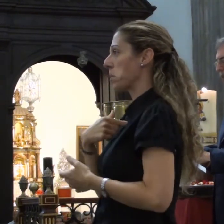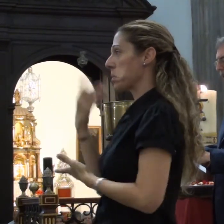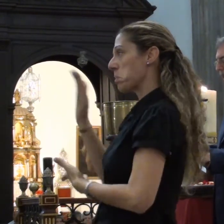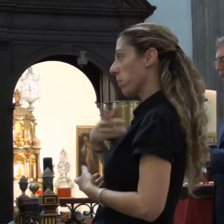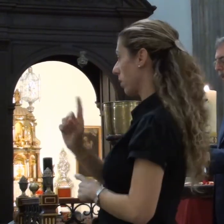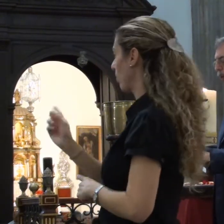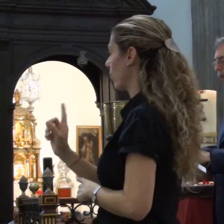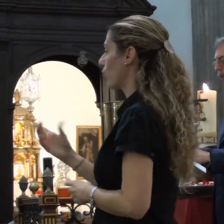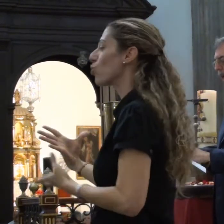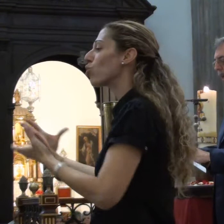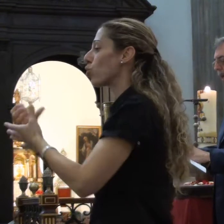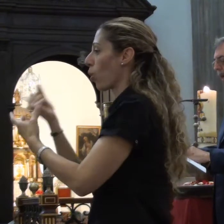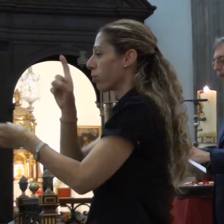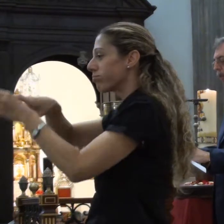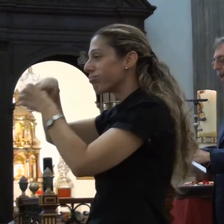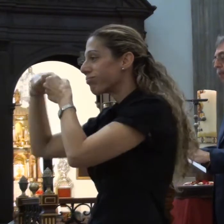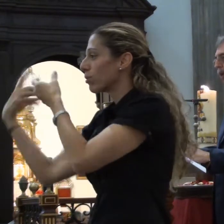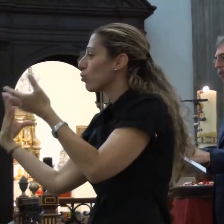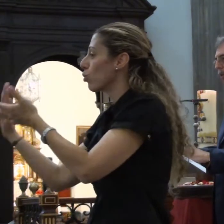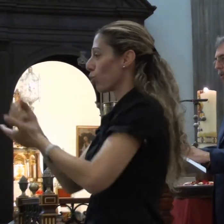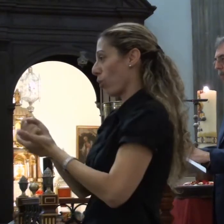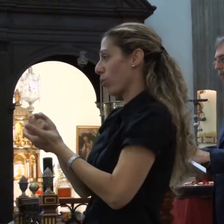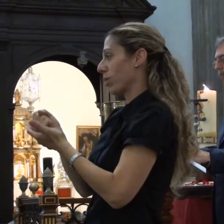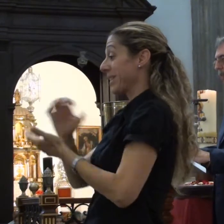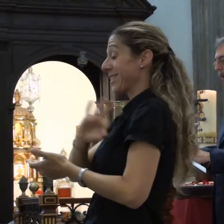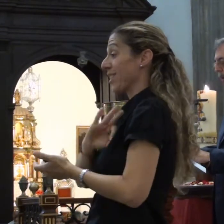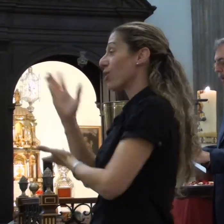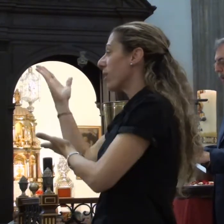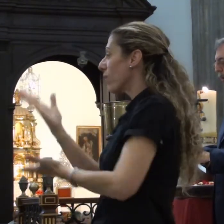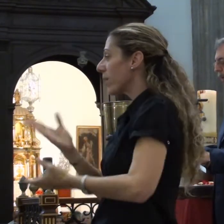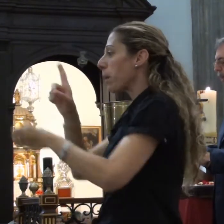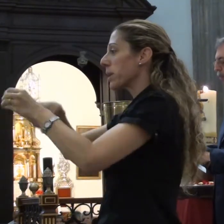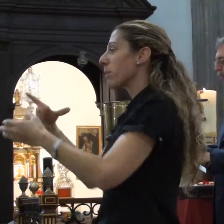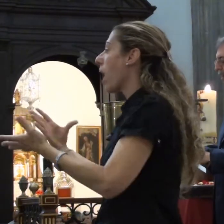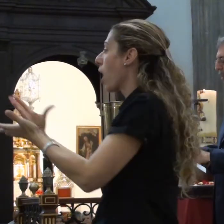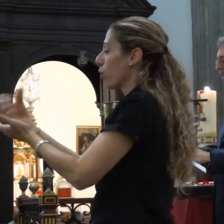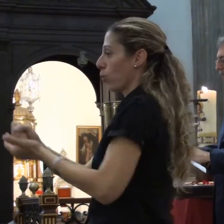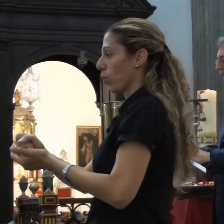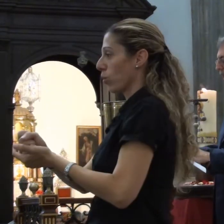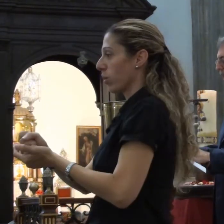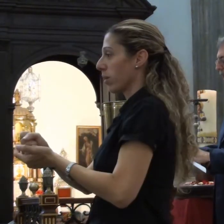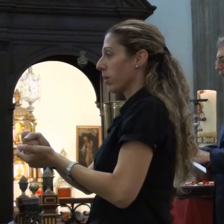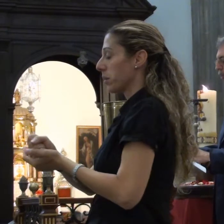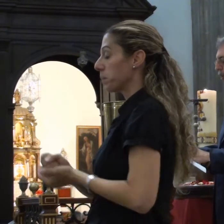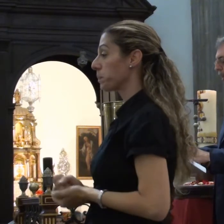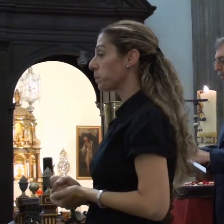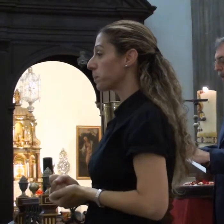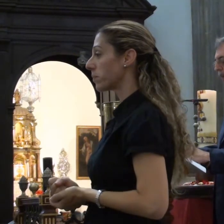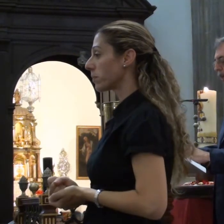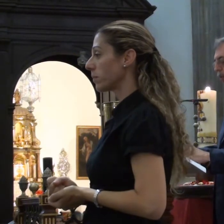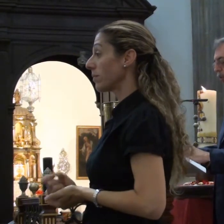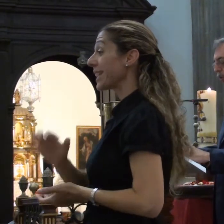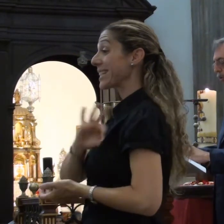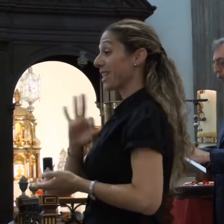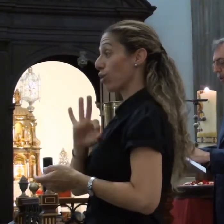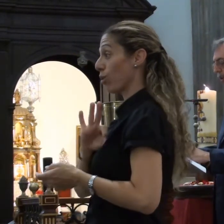porque nadie queda excluido de la alegría reportada por el Señor nos da confianza saber que el señor